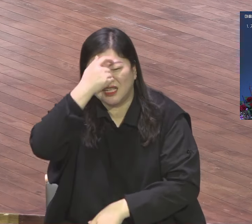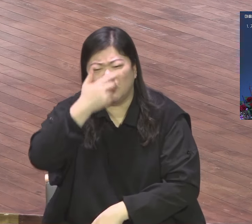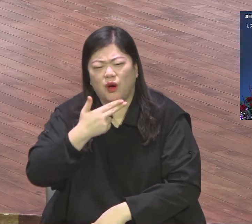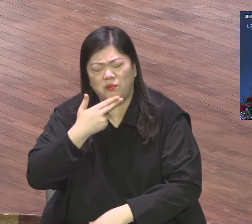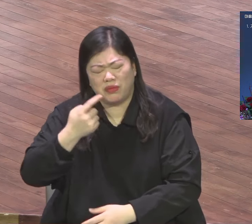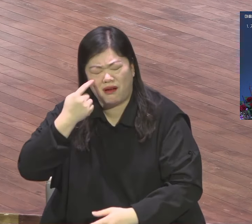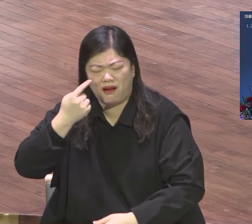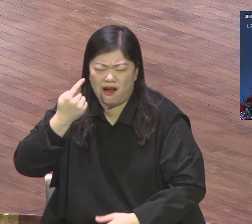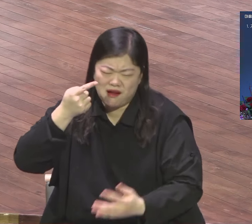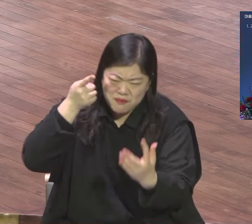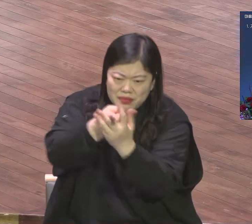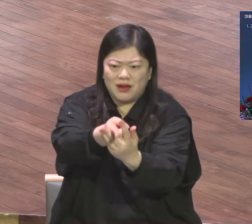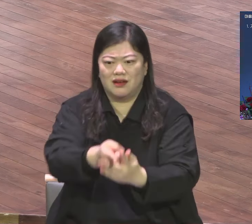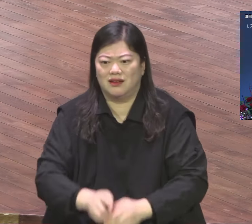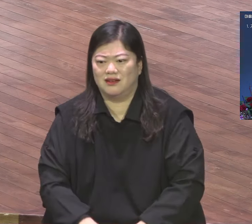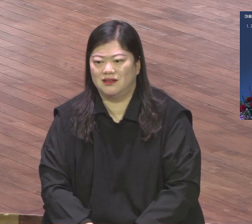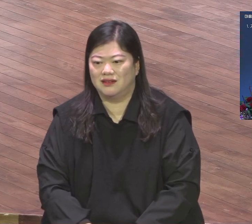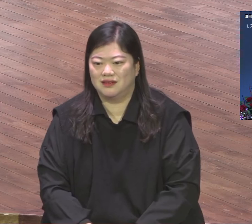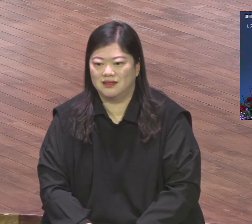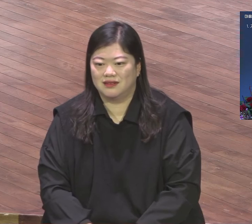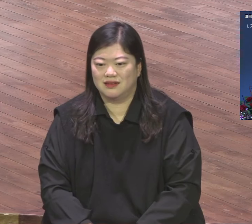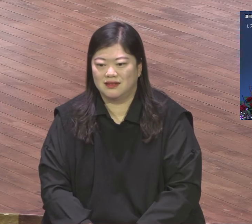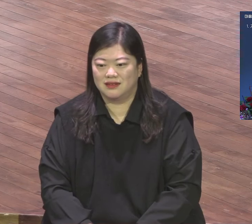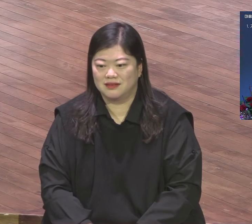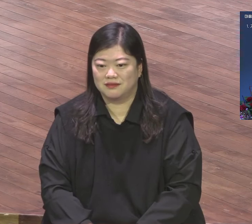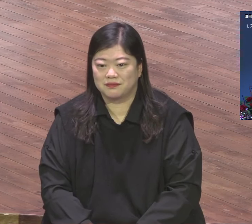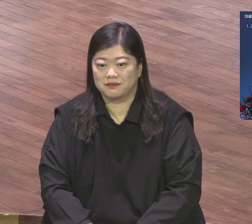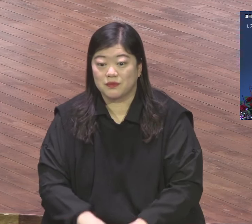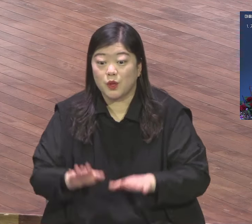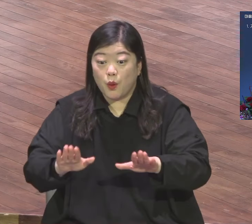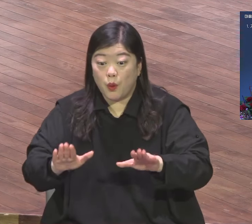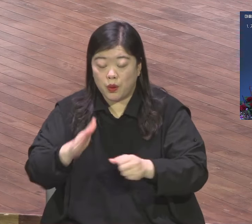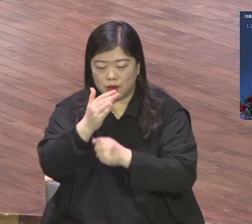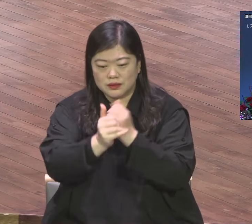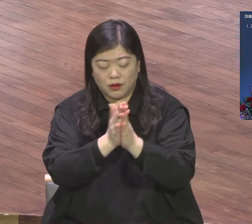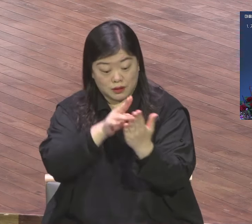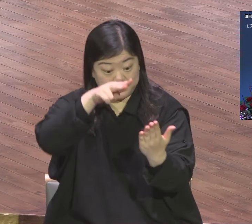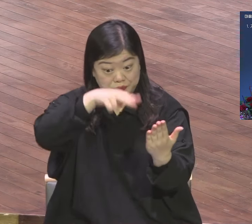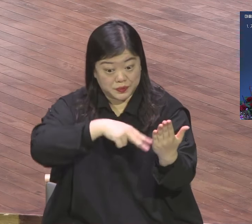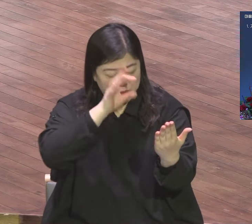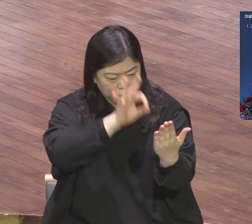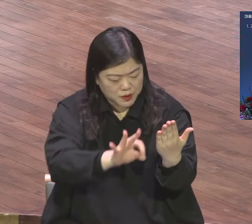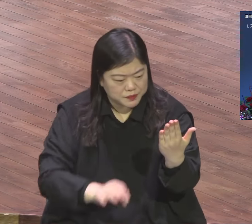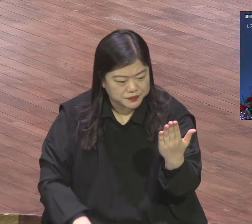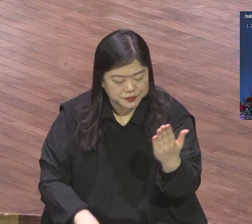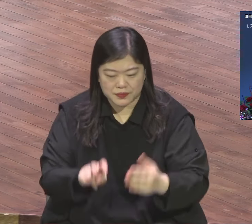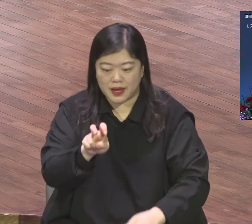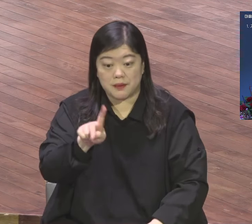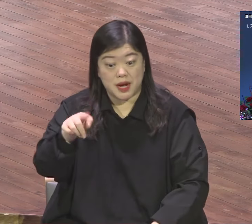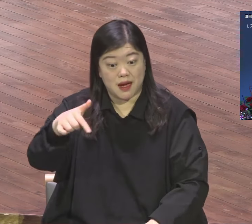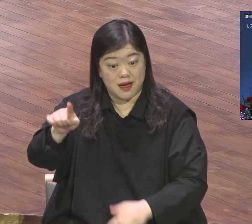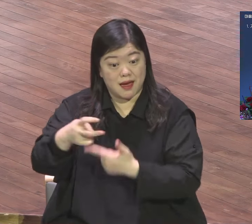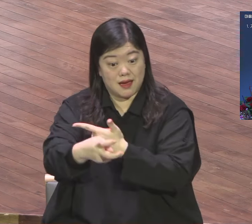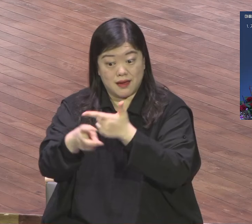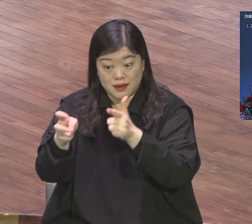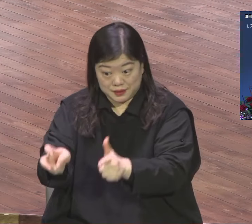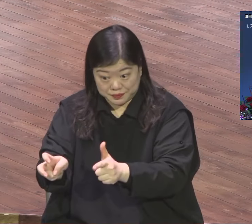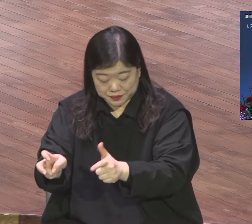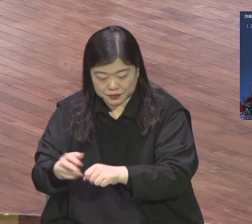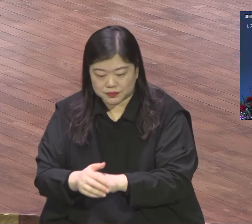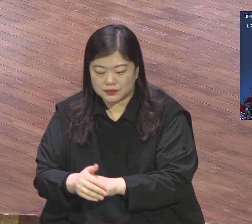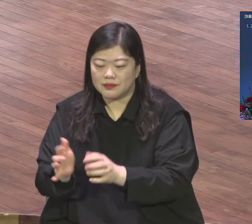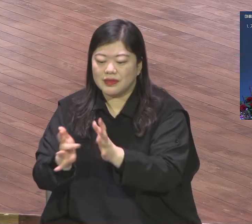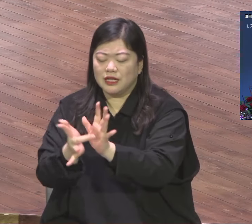뜻이에요. 영적으로 다 드러나죠. 오늘 본문에 통해서 마가는 예수님께서 이